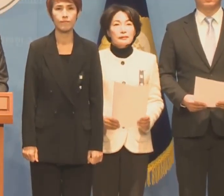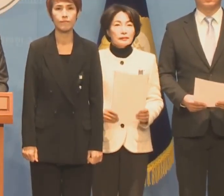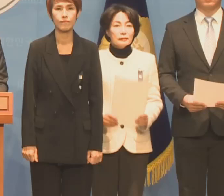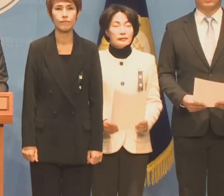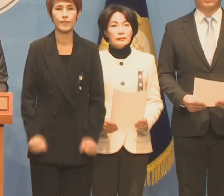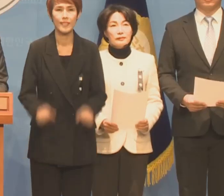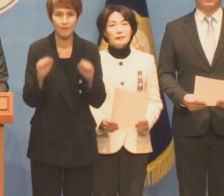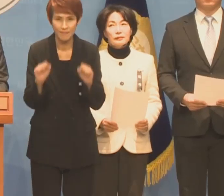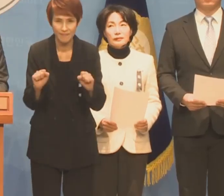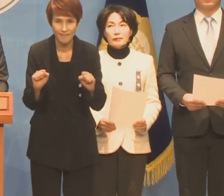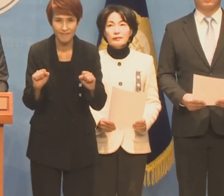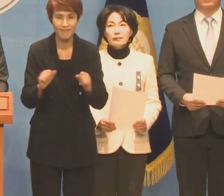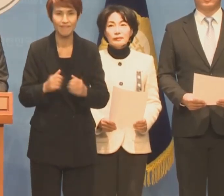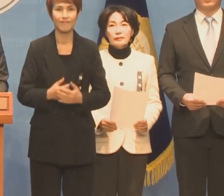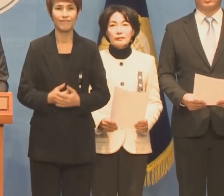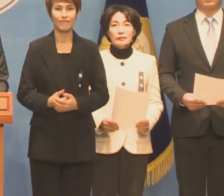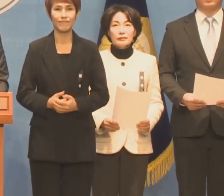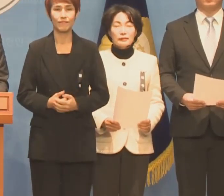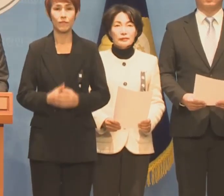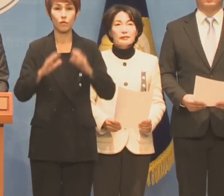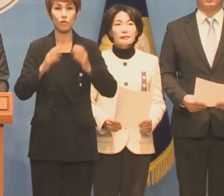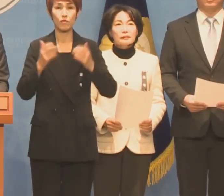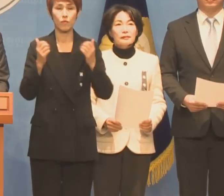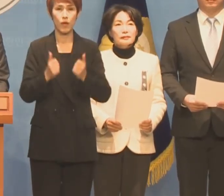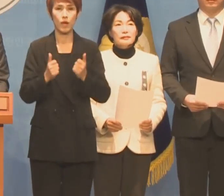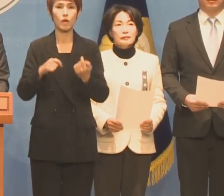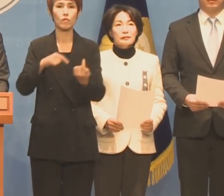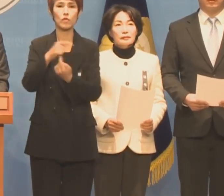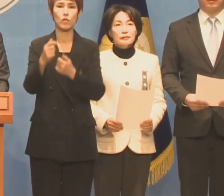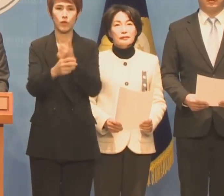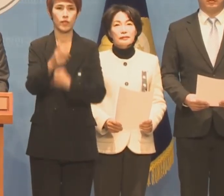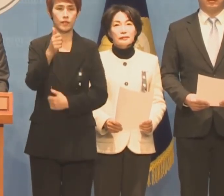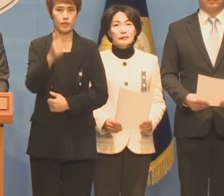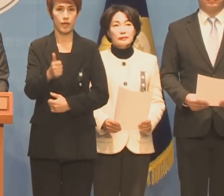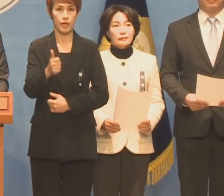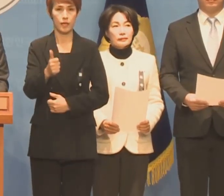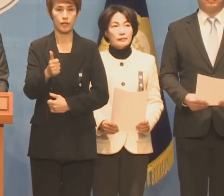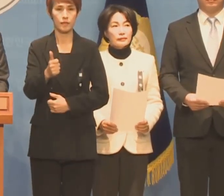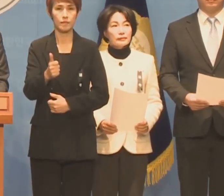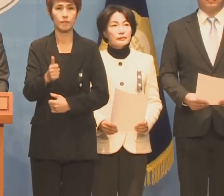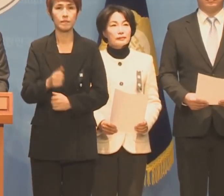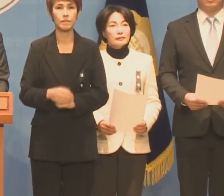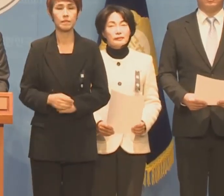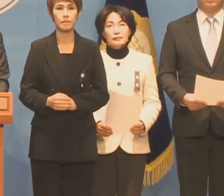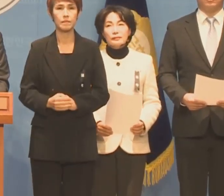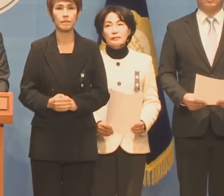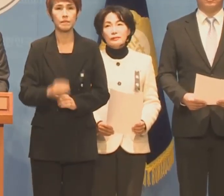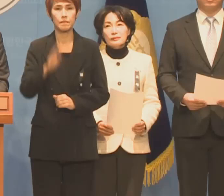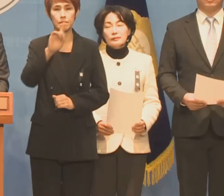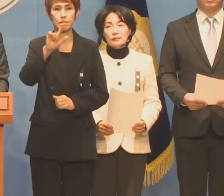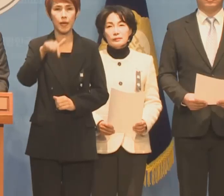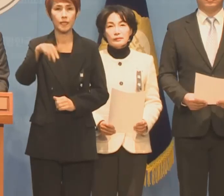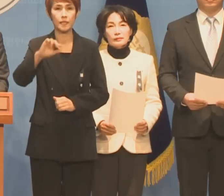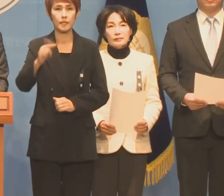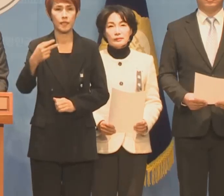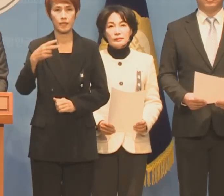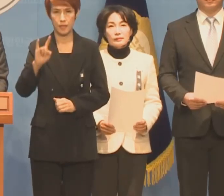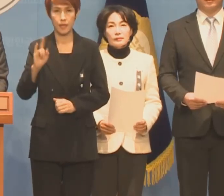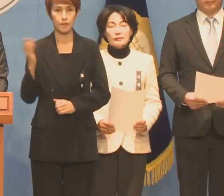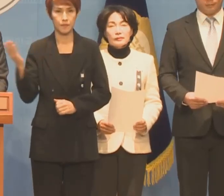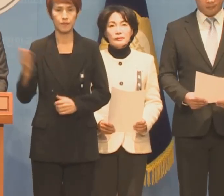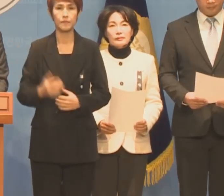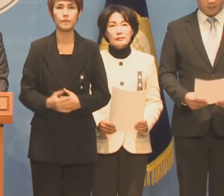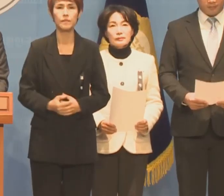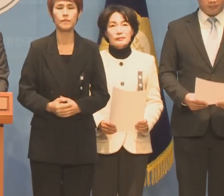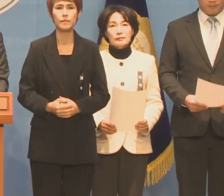네, 안녕하세요. 국회 운영위원장 민주당 원내대표 박찬대입니다.